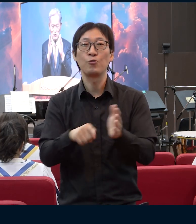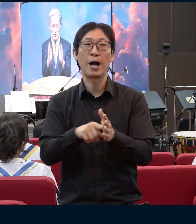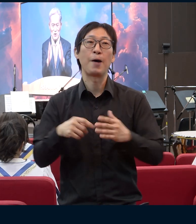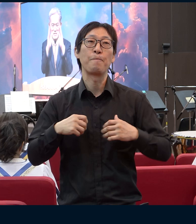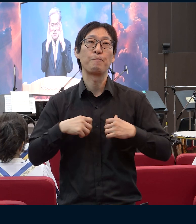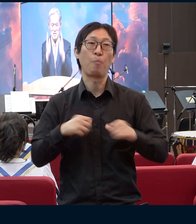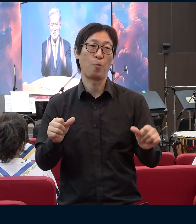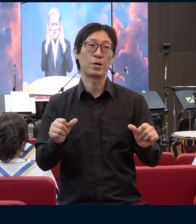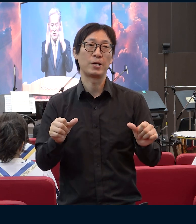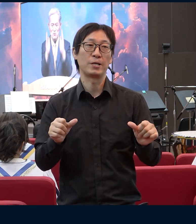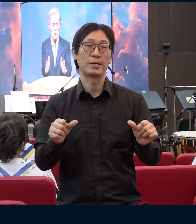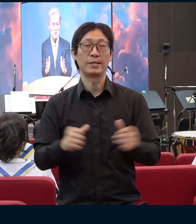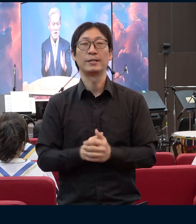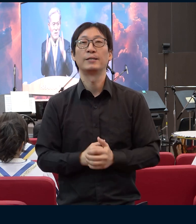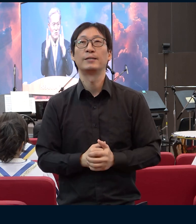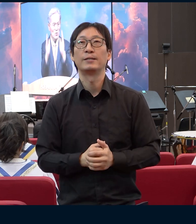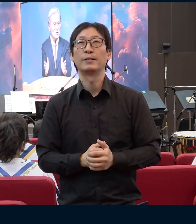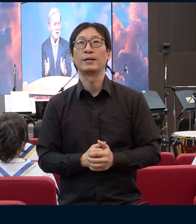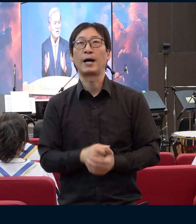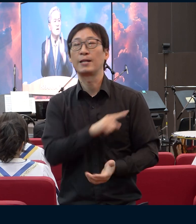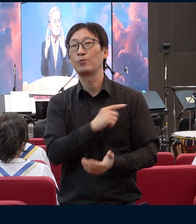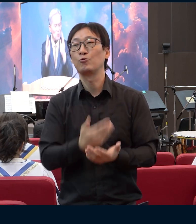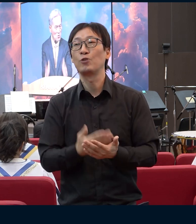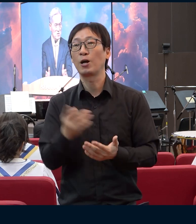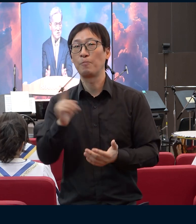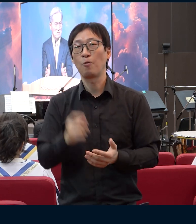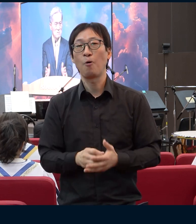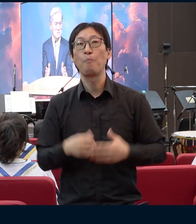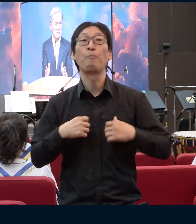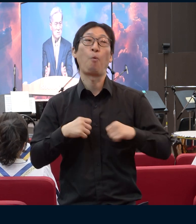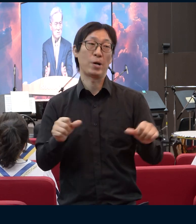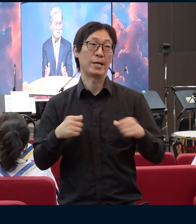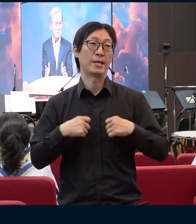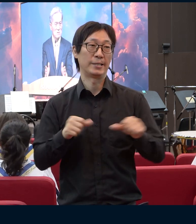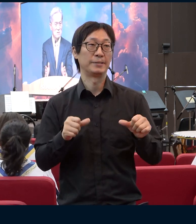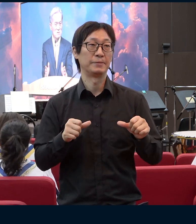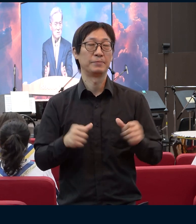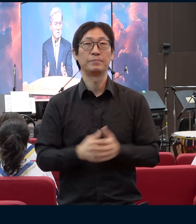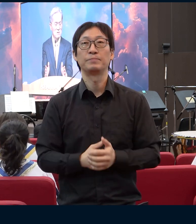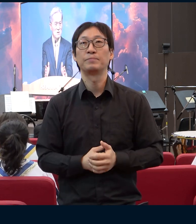거룩을 위해 가장 중요한 키워드가 바로 뭐냐? 포기예요.